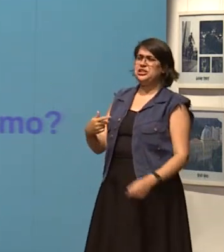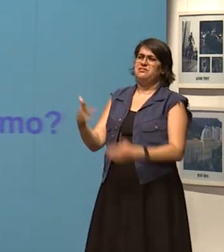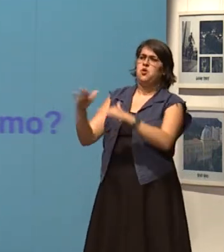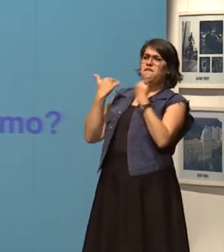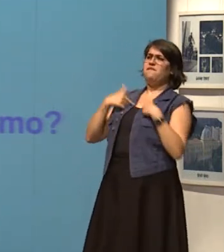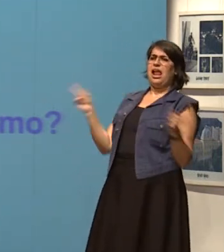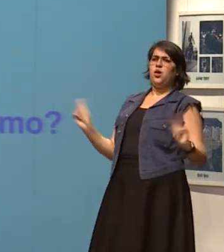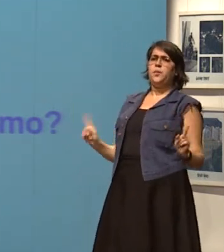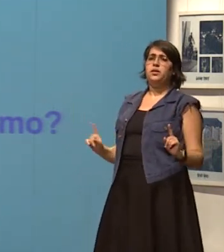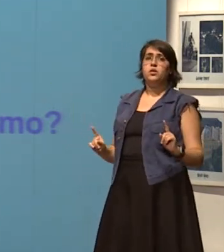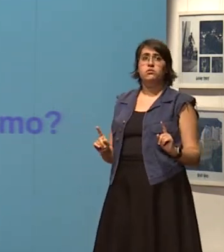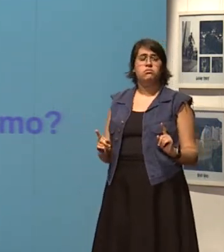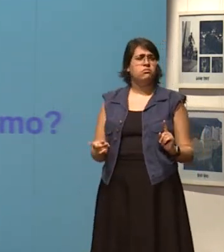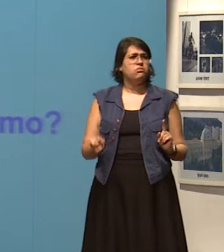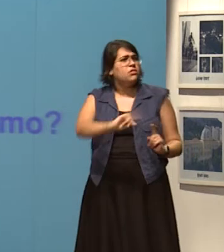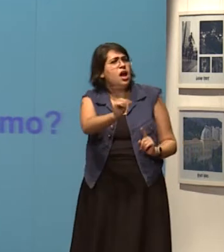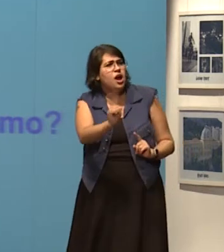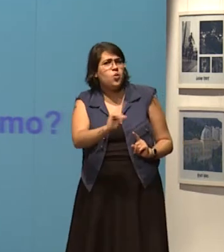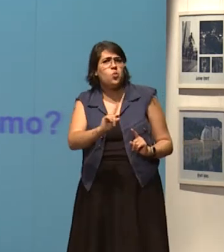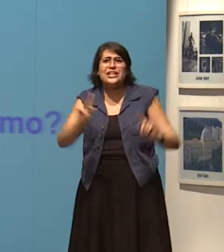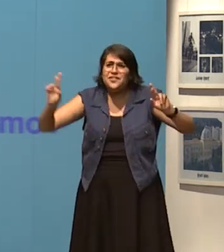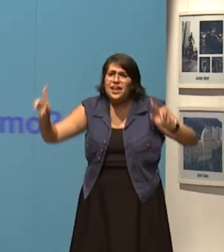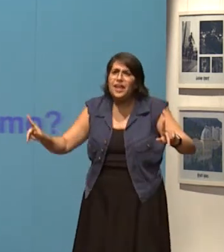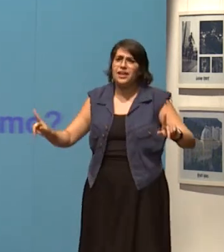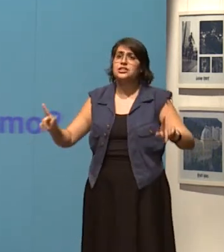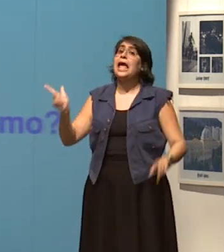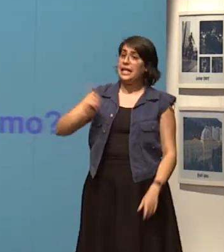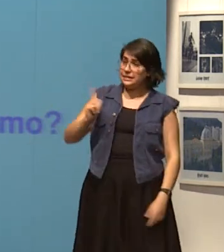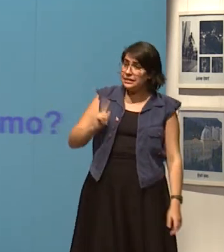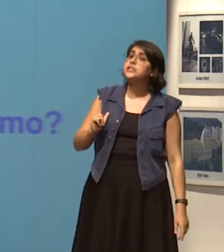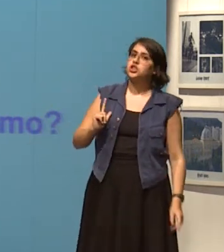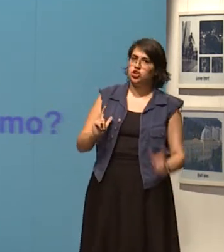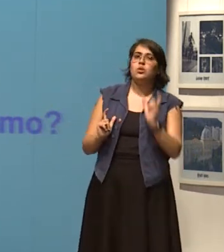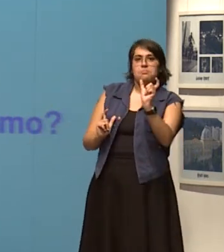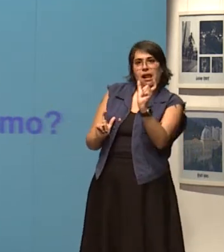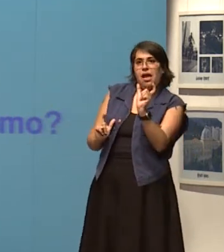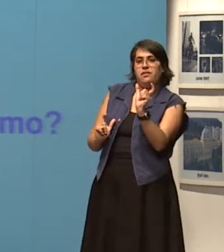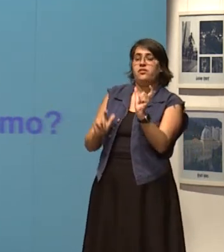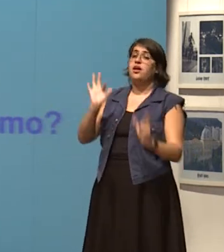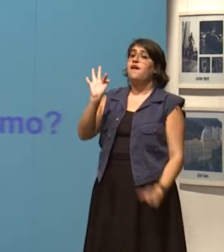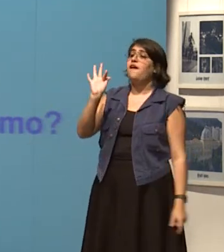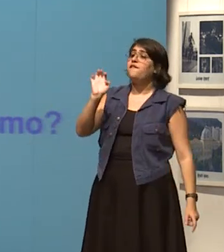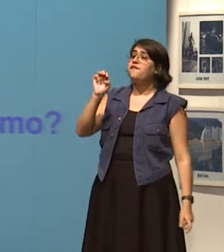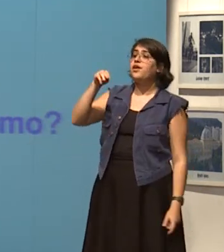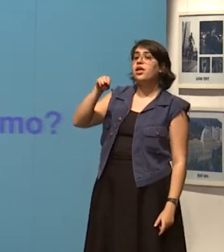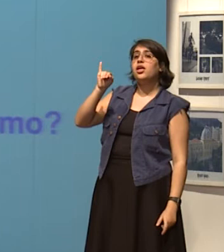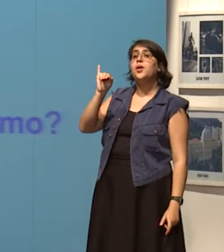Você é feminismo? É o mesmo que o machismo? Não, feminismo não é o mesmo que o machismo. Existe uma